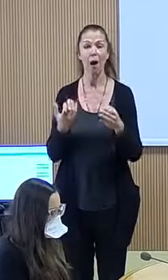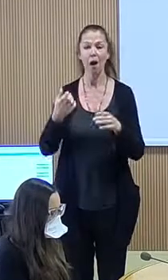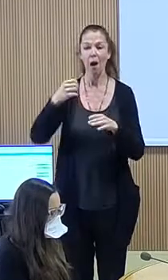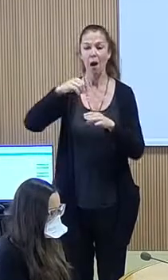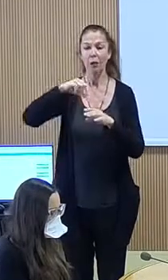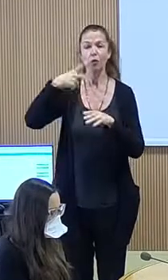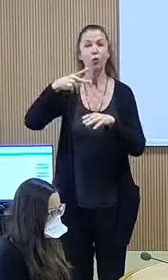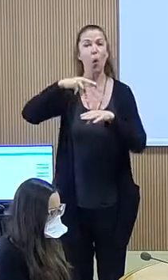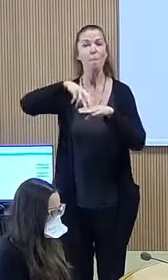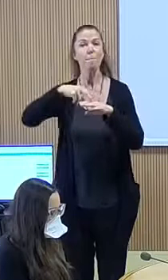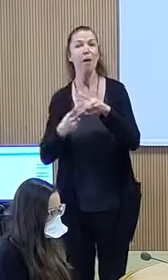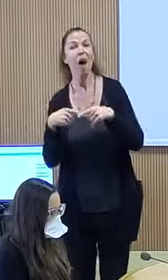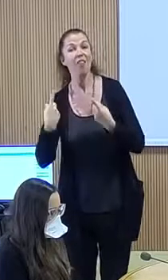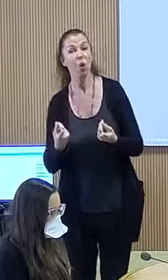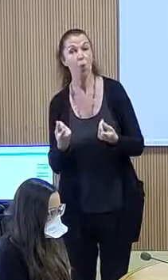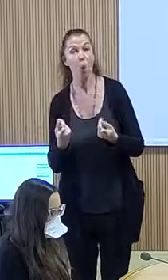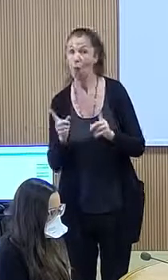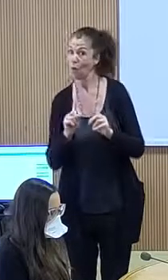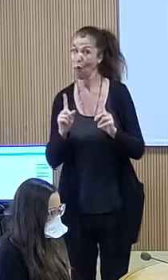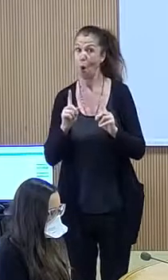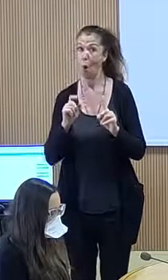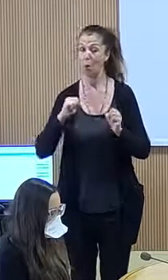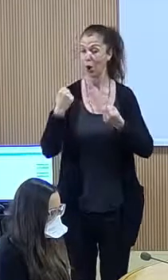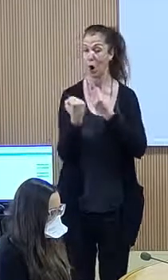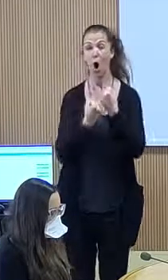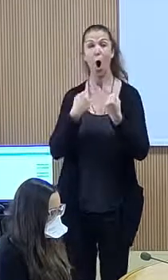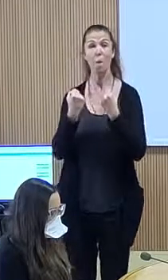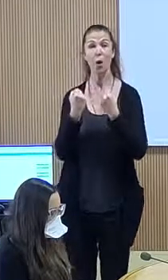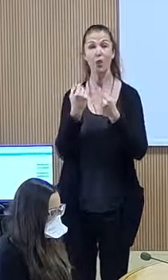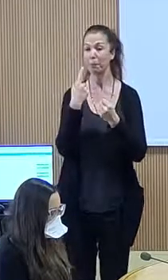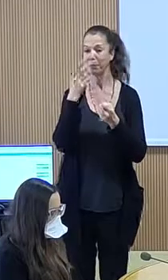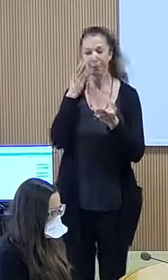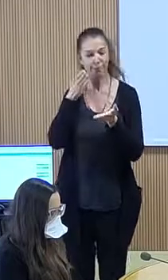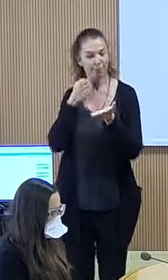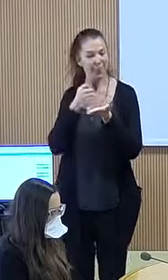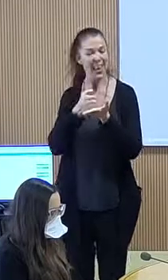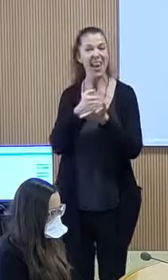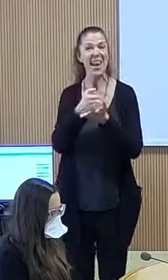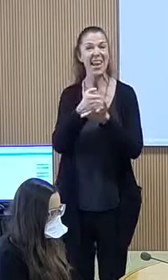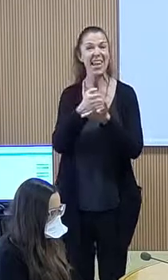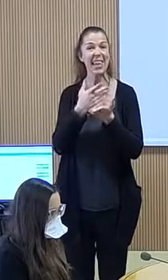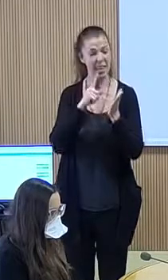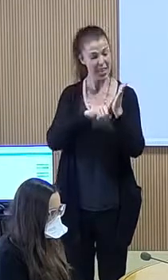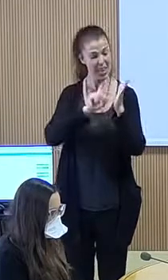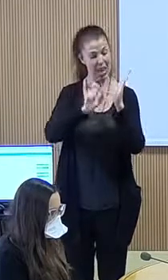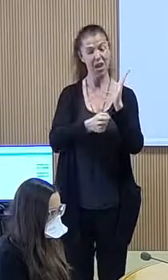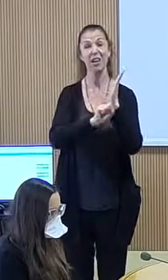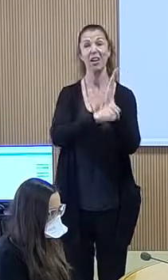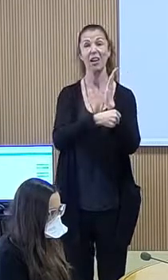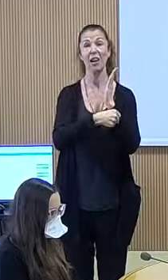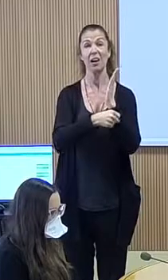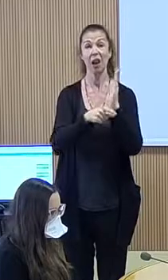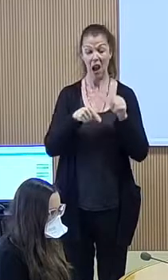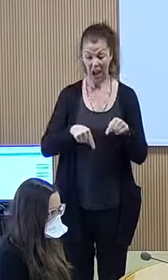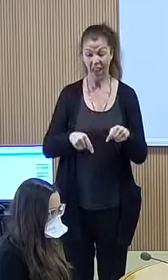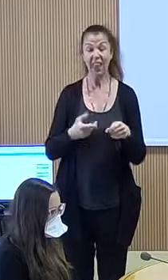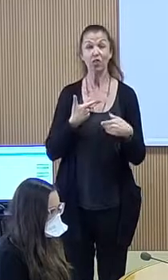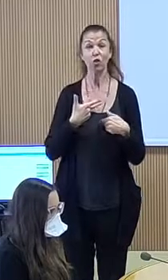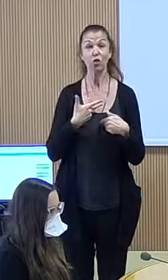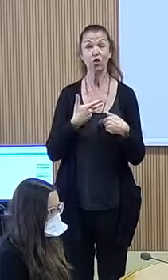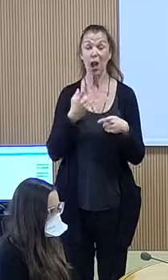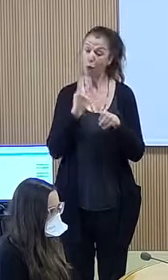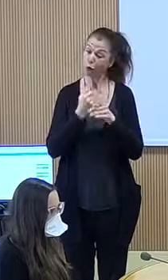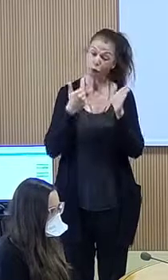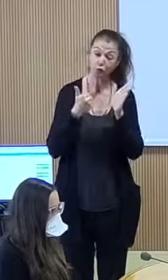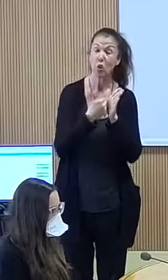determinate da comportamenti non in linea con quelli che sono i provvedimenti restrittivi in vigore in questi in questi giorni questo lo